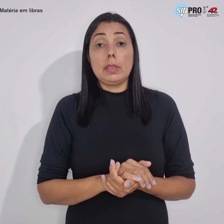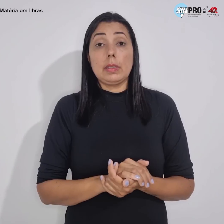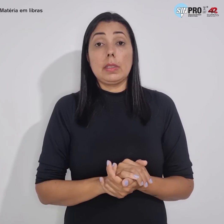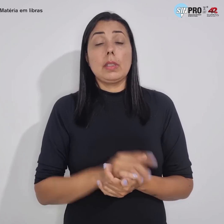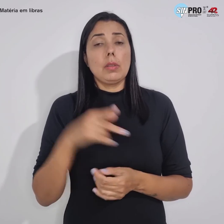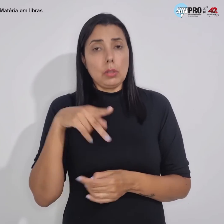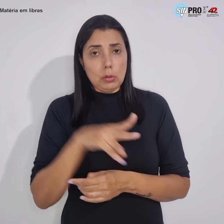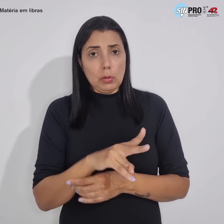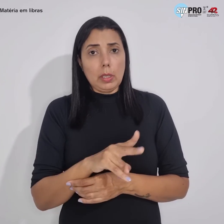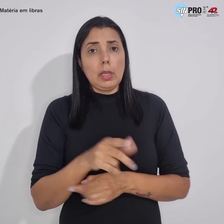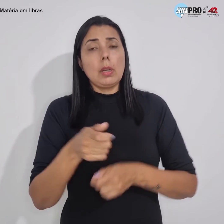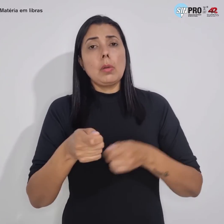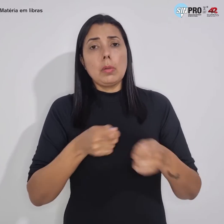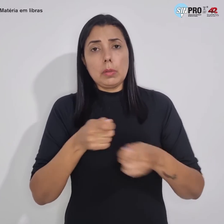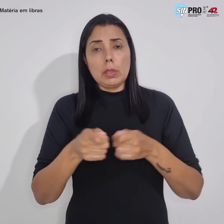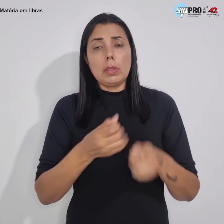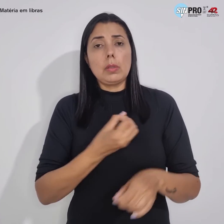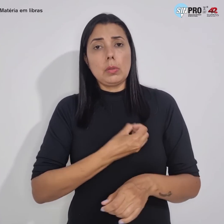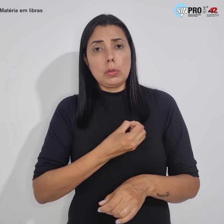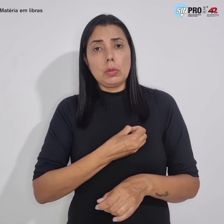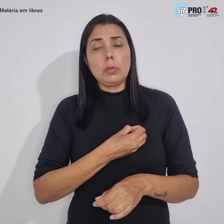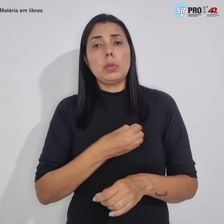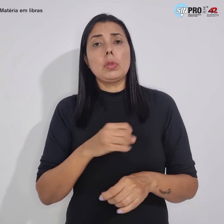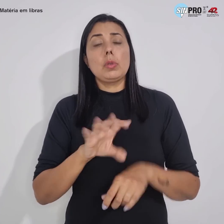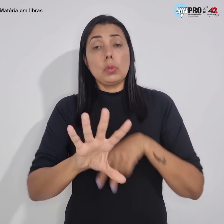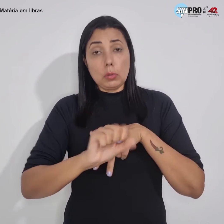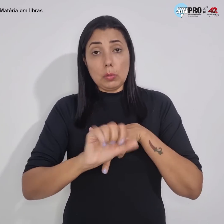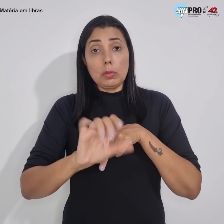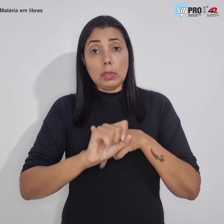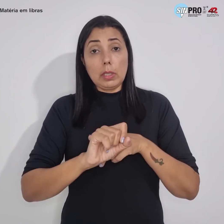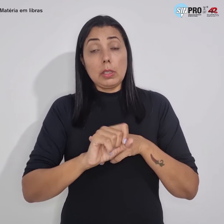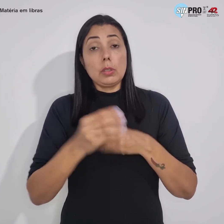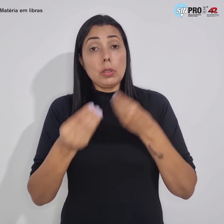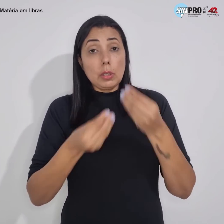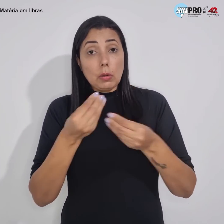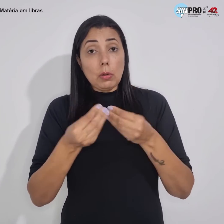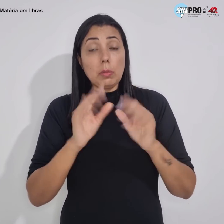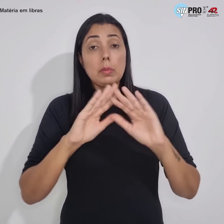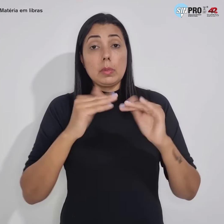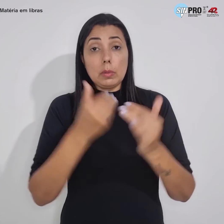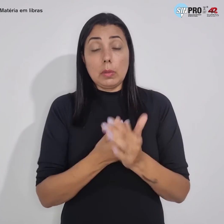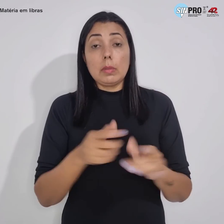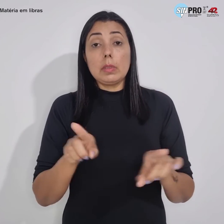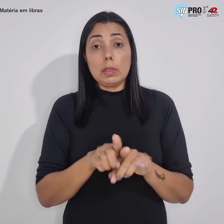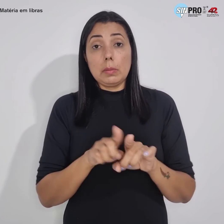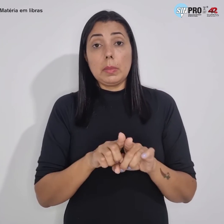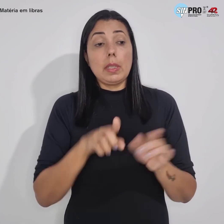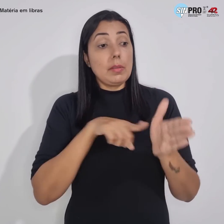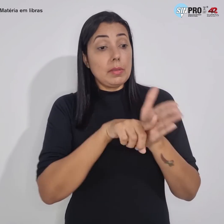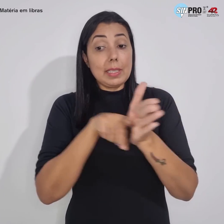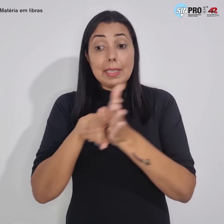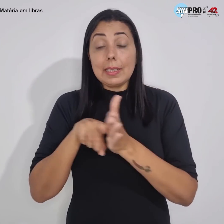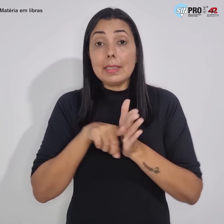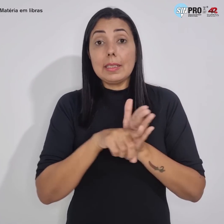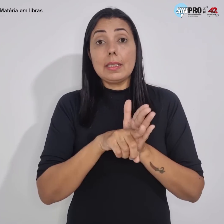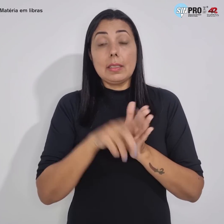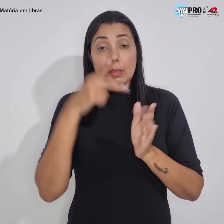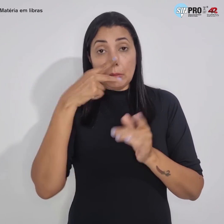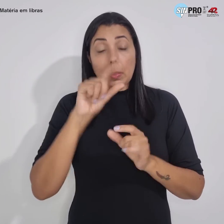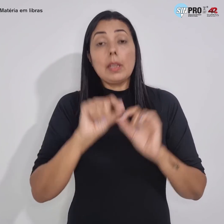continuará monitorando os números do contágio e as condições das escolas, fiscalizando para que